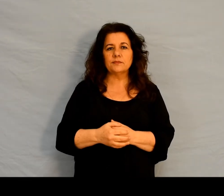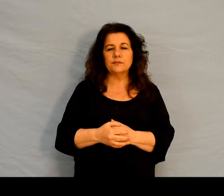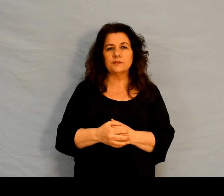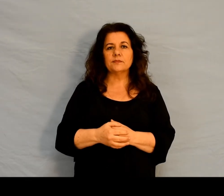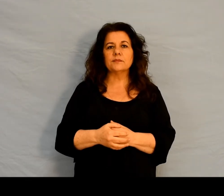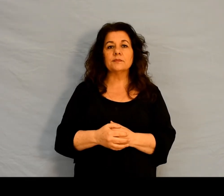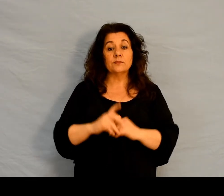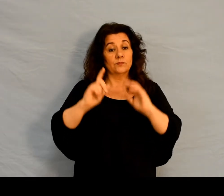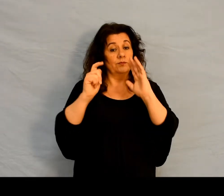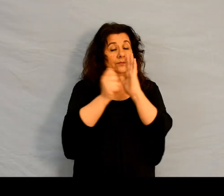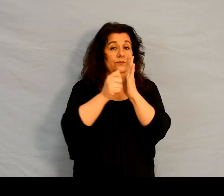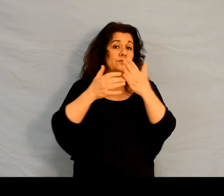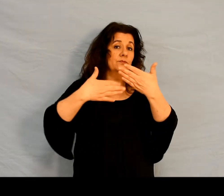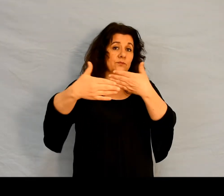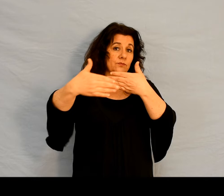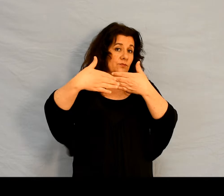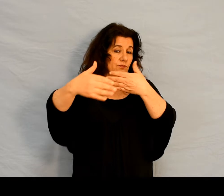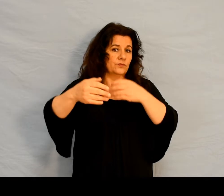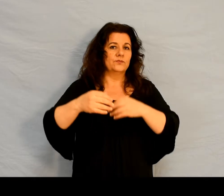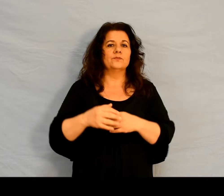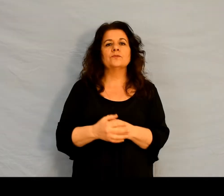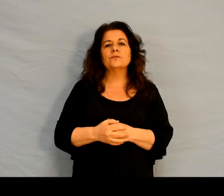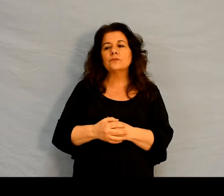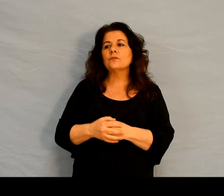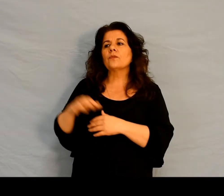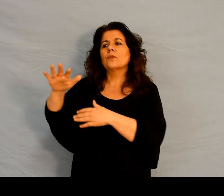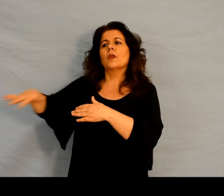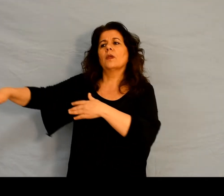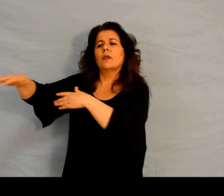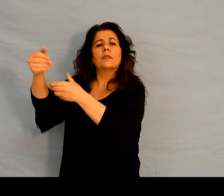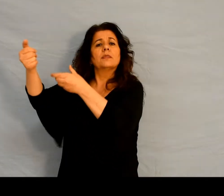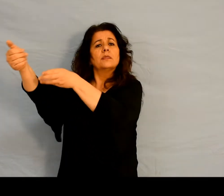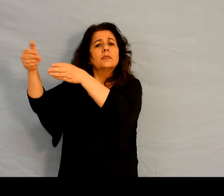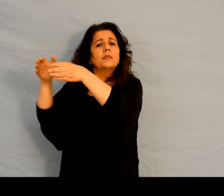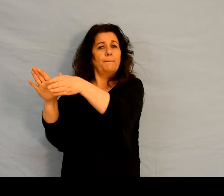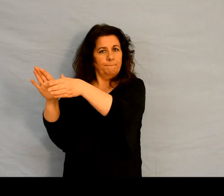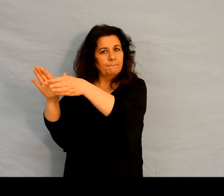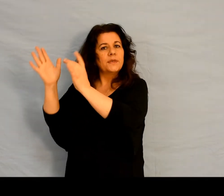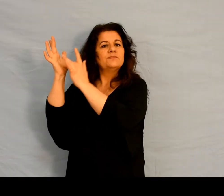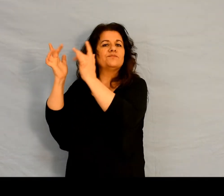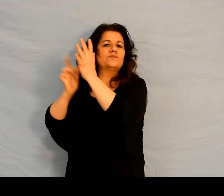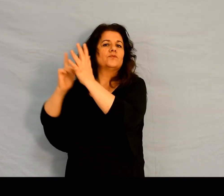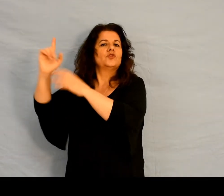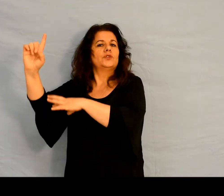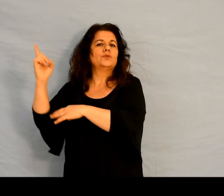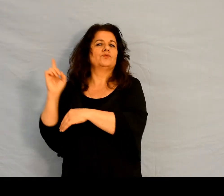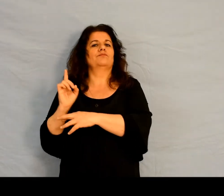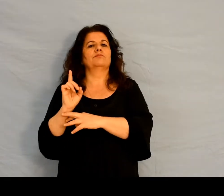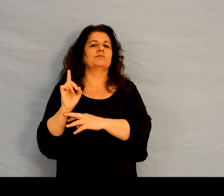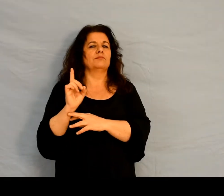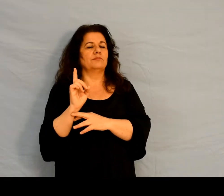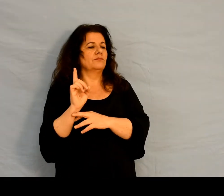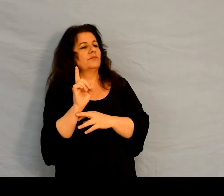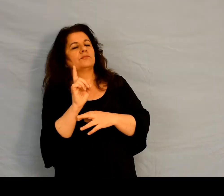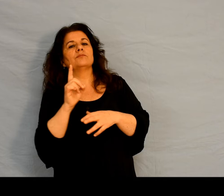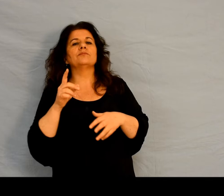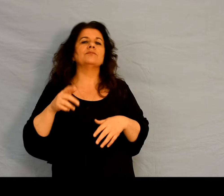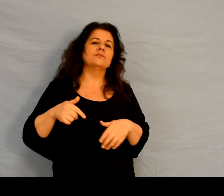En ce temps-là, en sortant du temple, Jésus vit sur son passage un homme aveugle